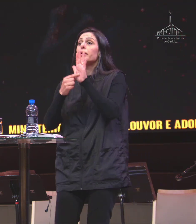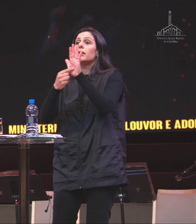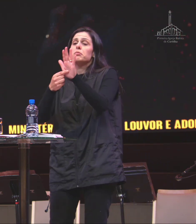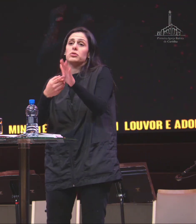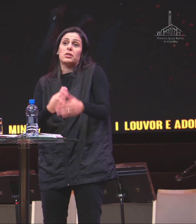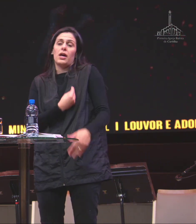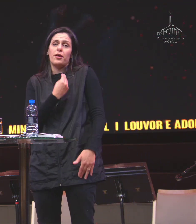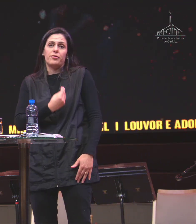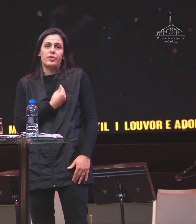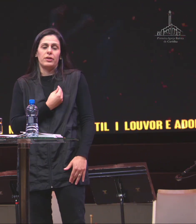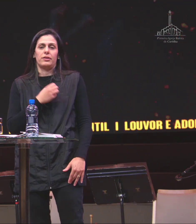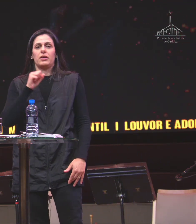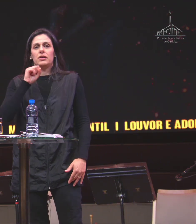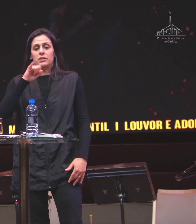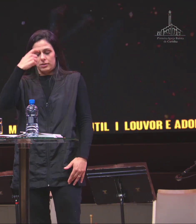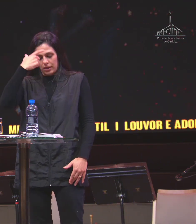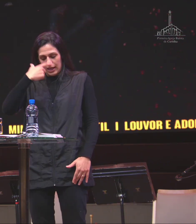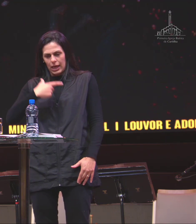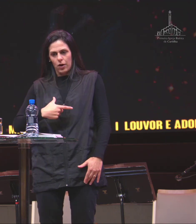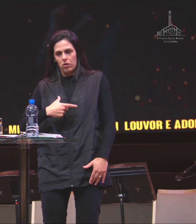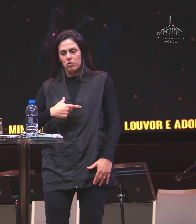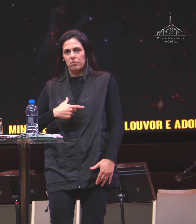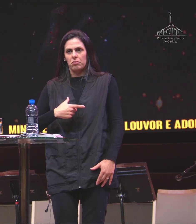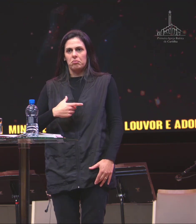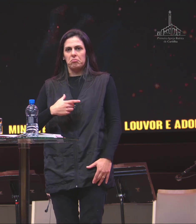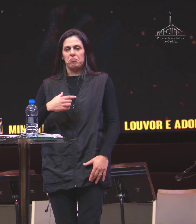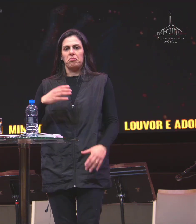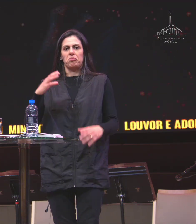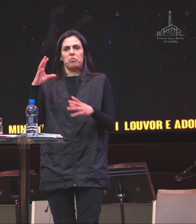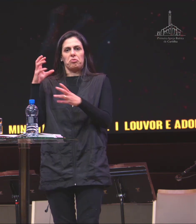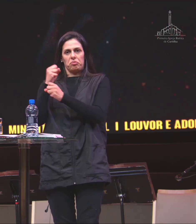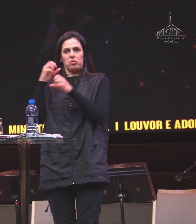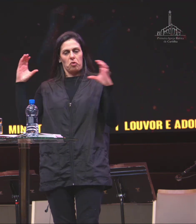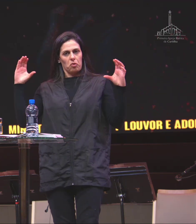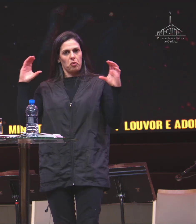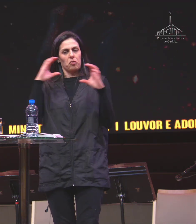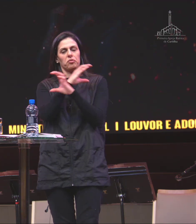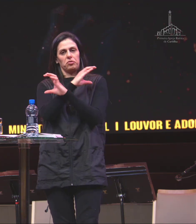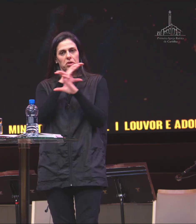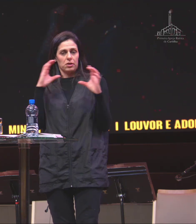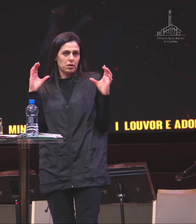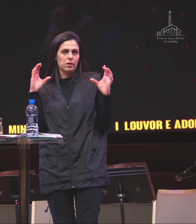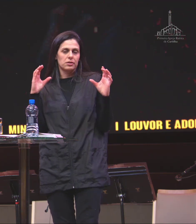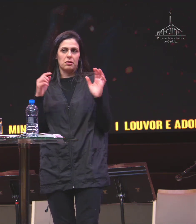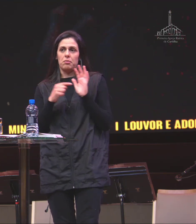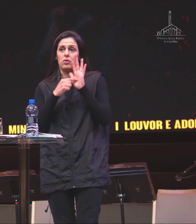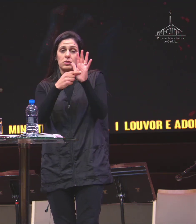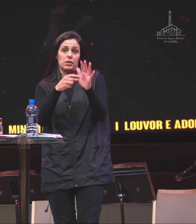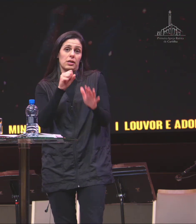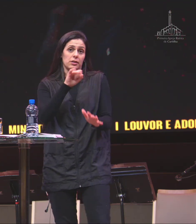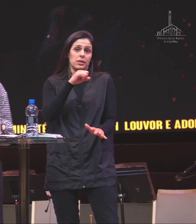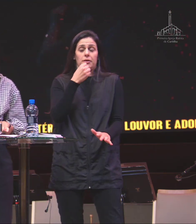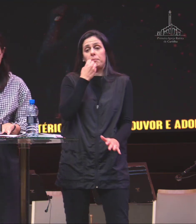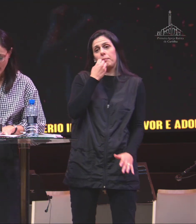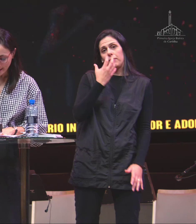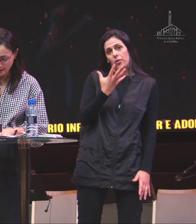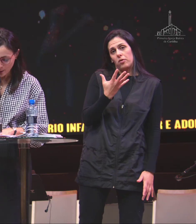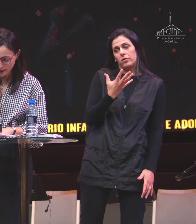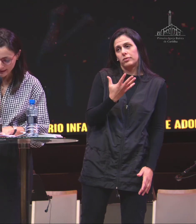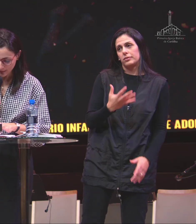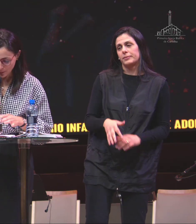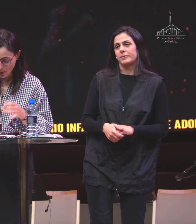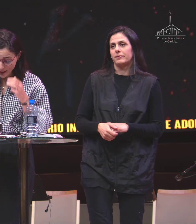se você continuar daquele jeito, daí realmente as coisas vão acontecer. Eu lembro da minha mãe, mas você quer apanhar? Eu pensava,